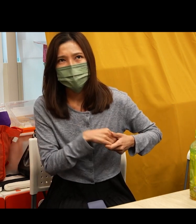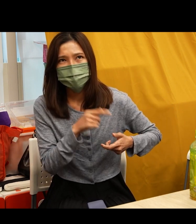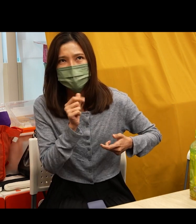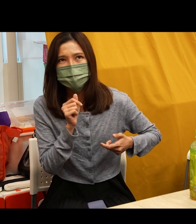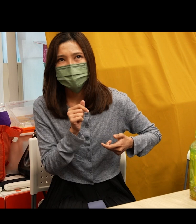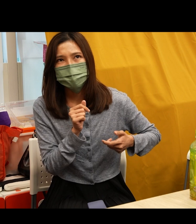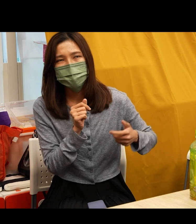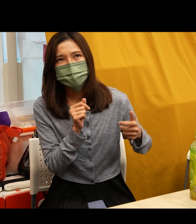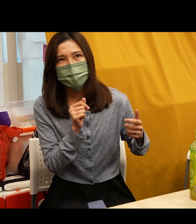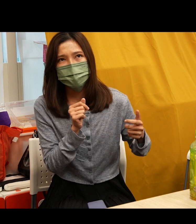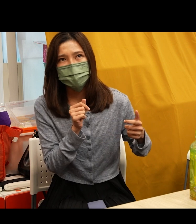自己嘅母語。